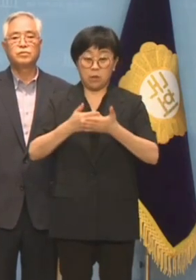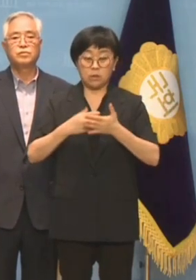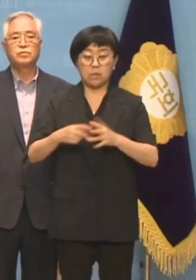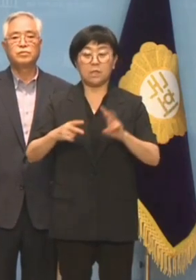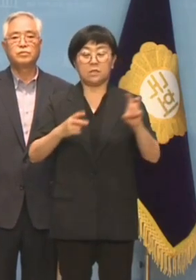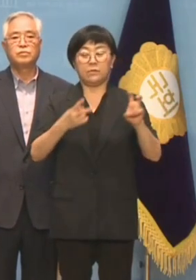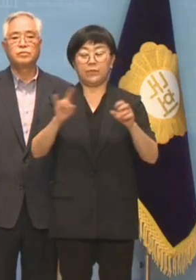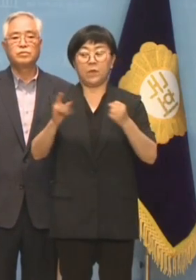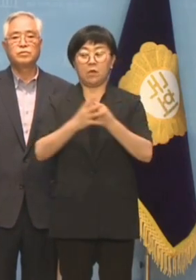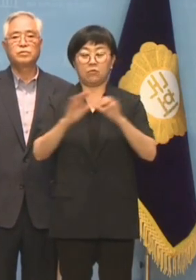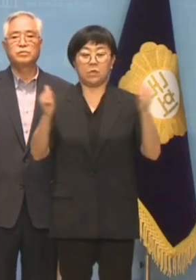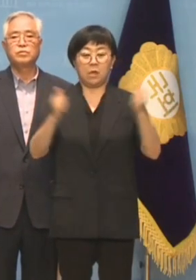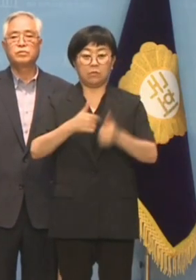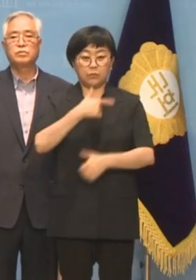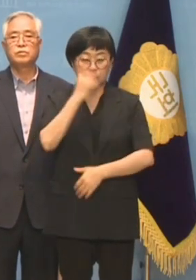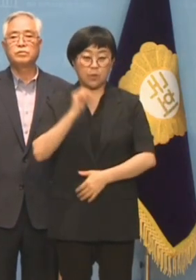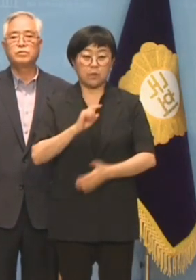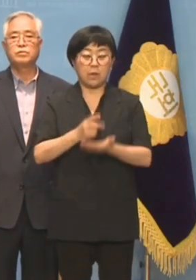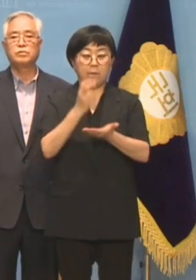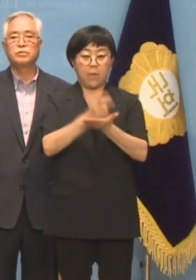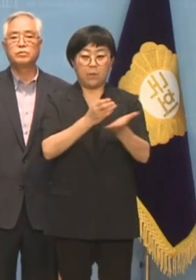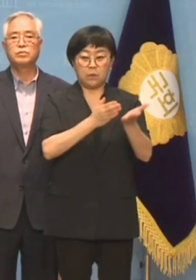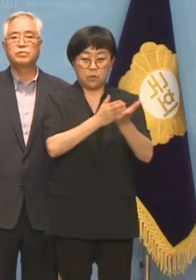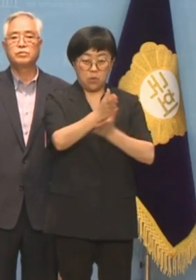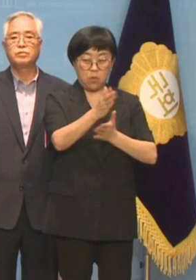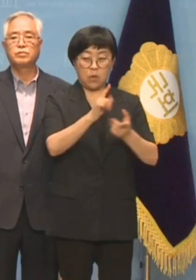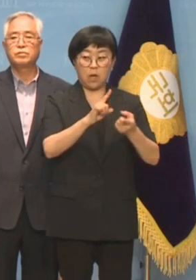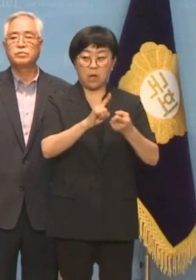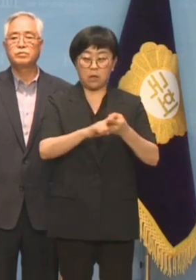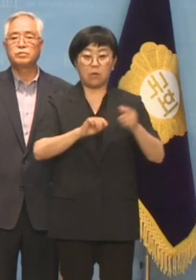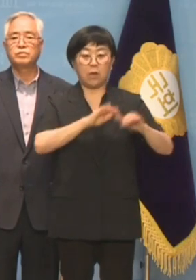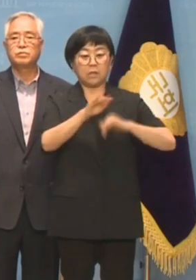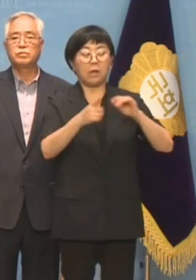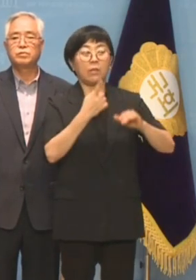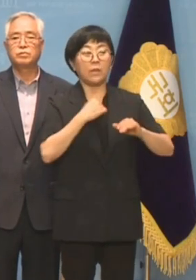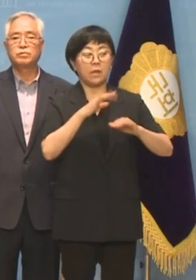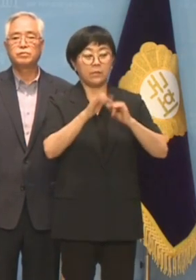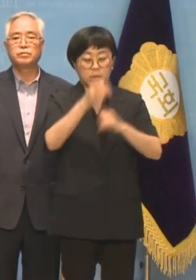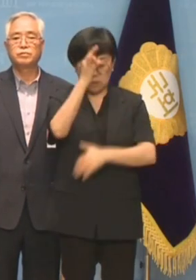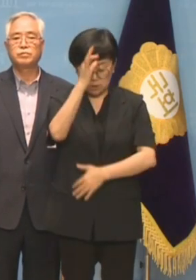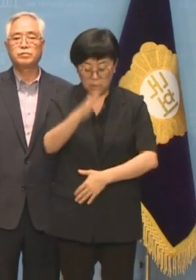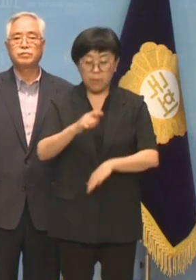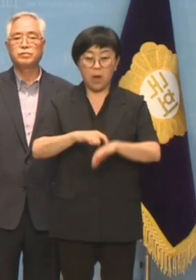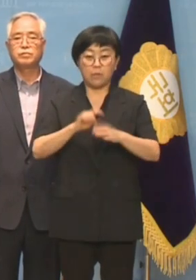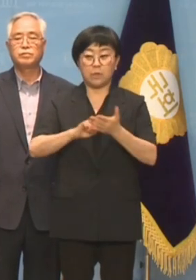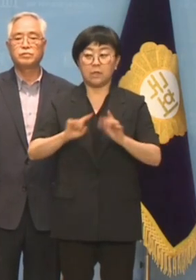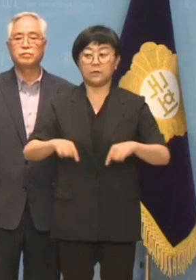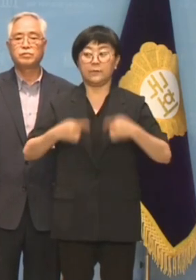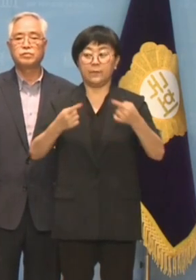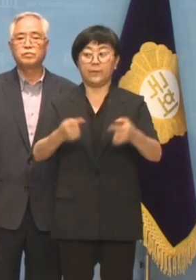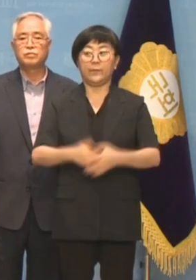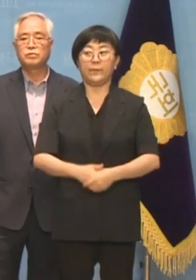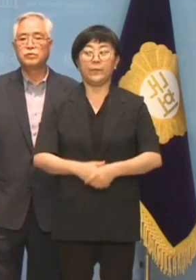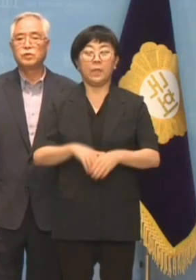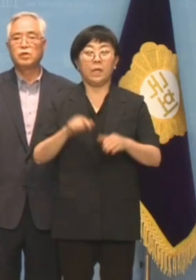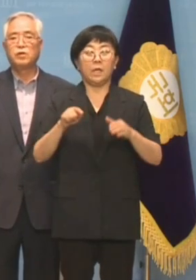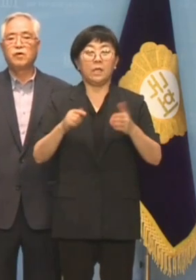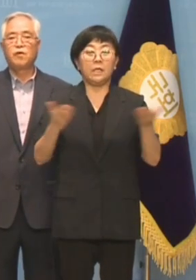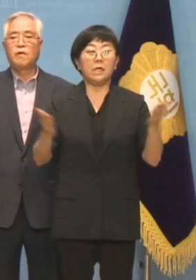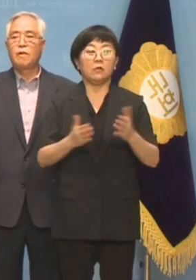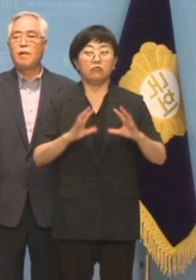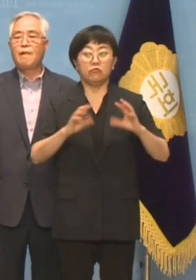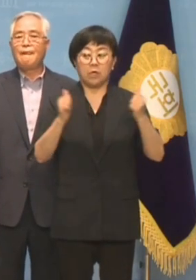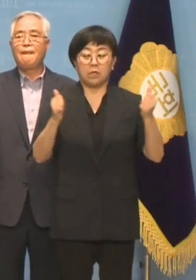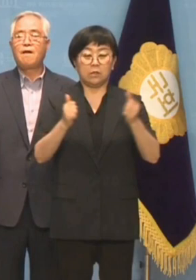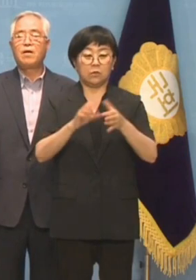받아안겠습니다. 20대 국회 부족했던 법안 통과에 관여했던 사람으로서 송구한 마음으로 이 자리에 함께하고 있습니다. 일하는